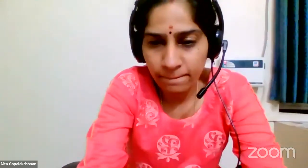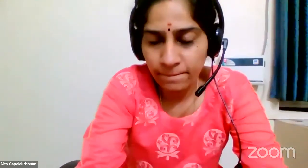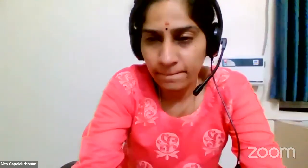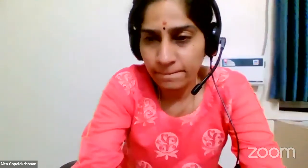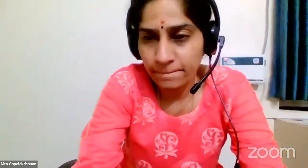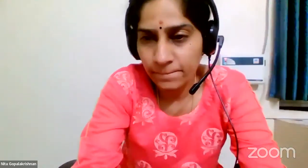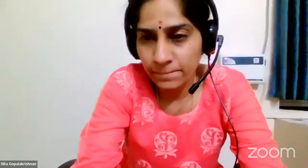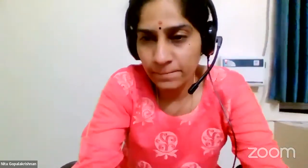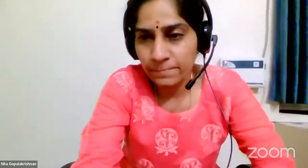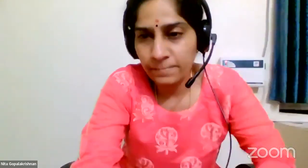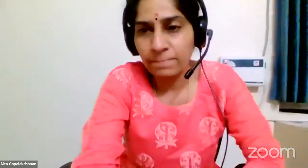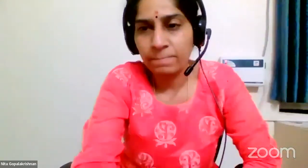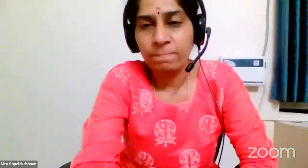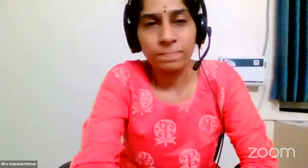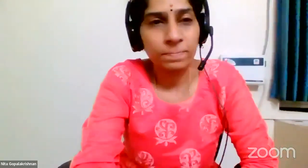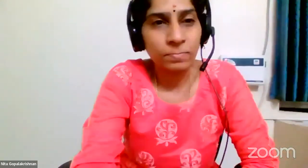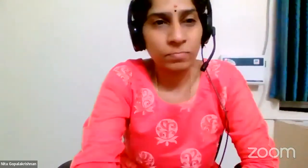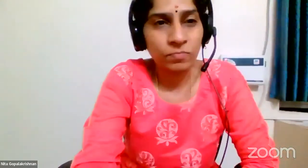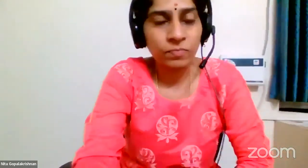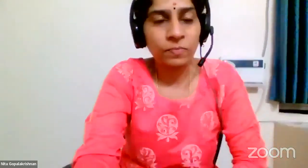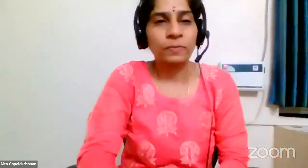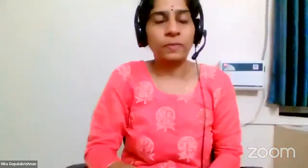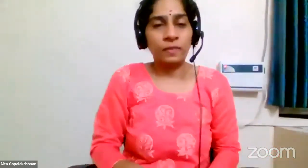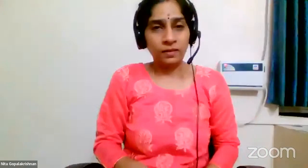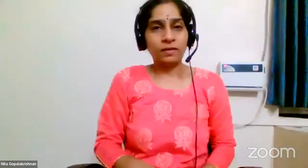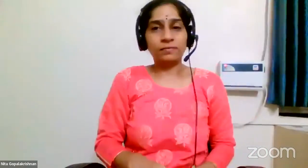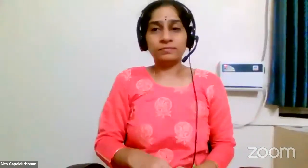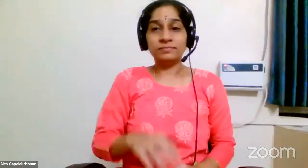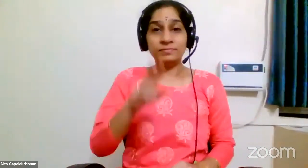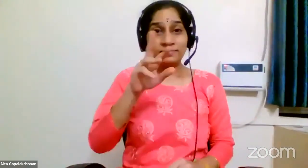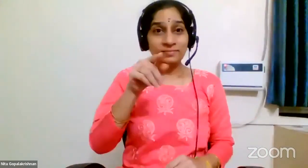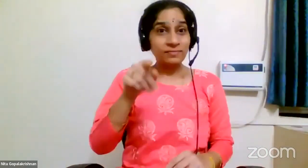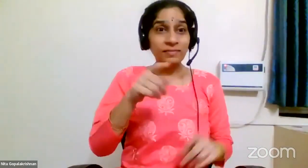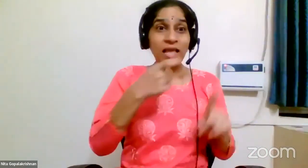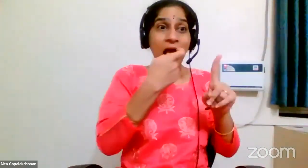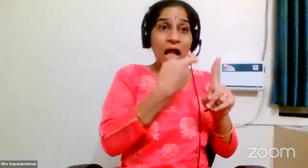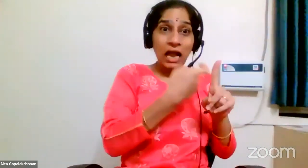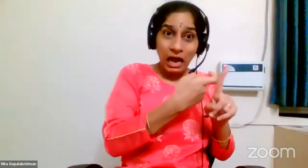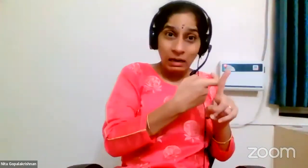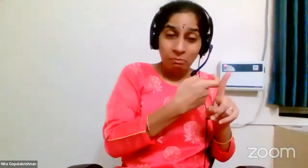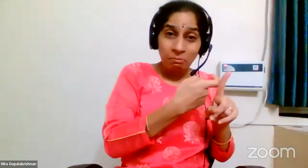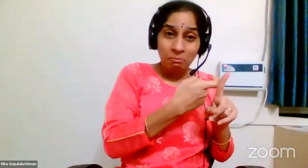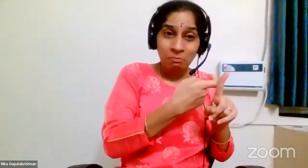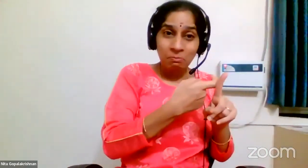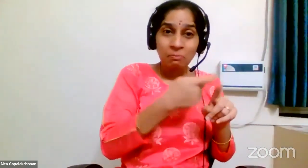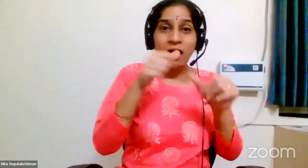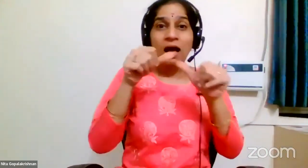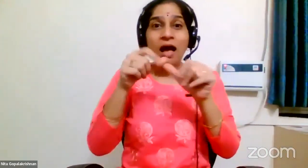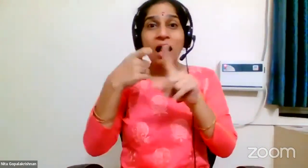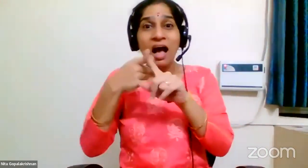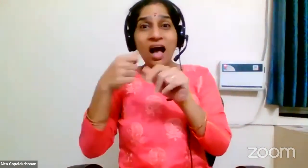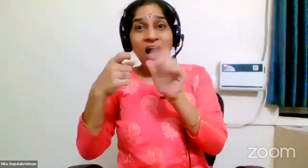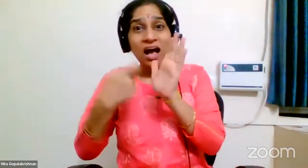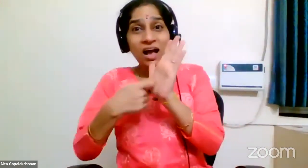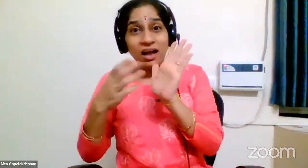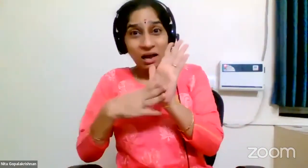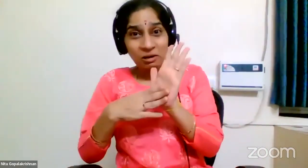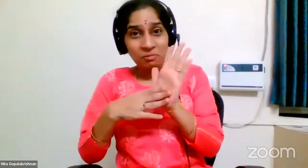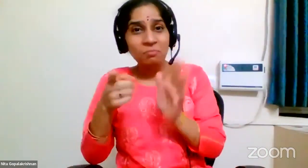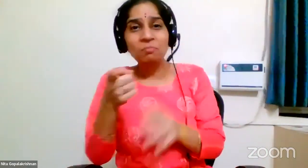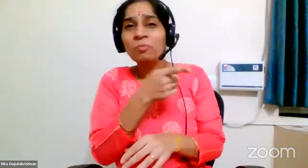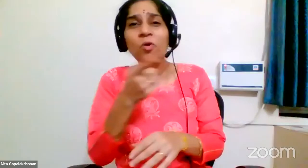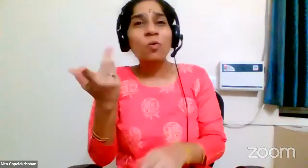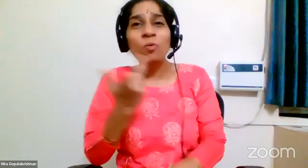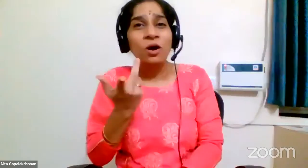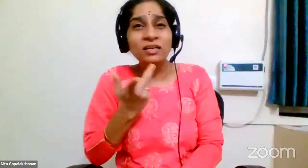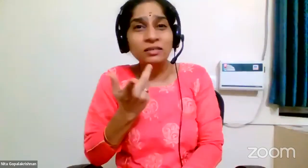बड़े से बड़ा बुद्धिमान व्यक्ति भी मोहग्रस्त हो जाता है, भ्रमित हो जाता है। बड़े बड़े समझदार इंटेलिजेंट